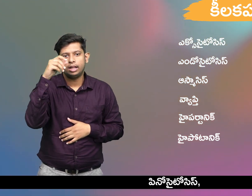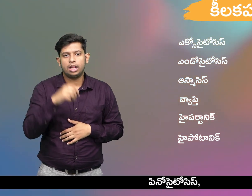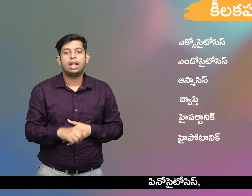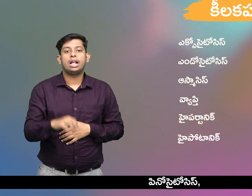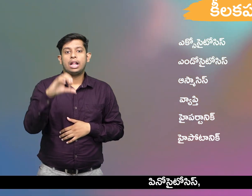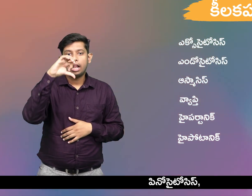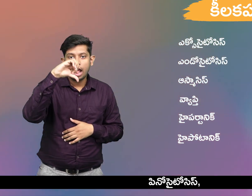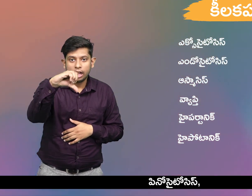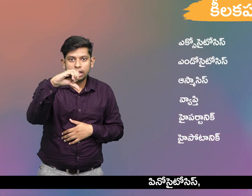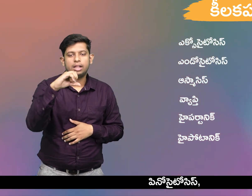పినోసైటోసిస్,